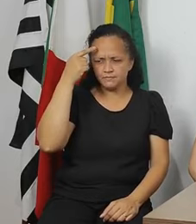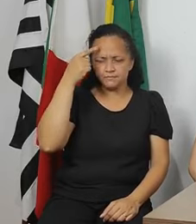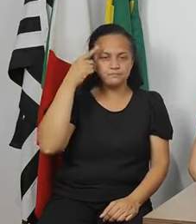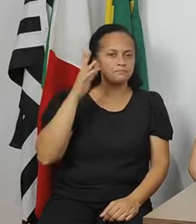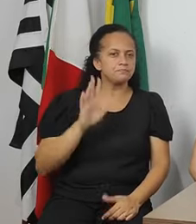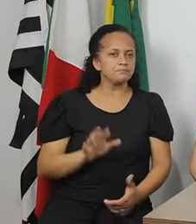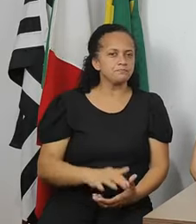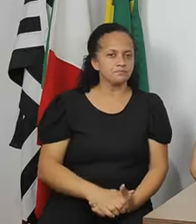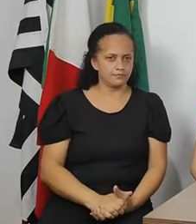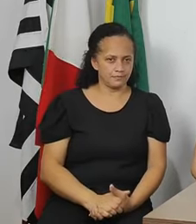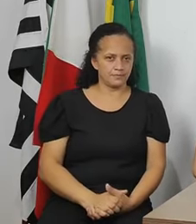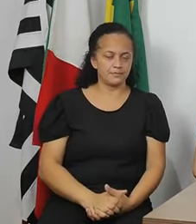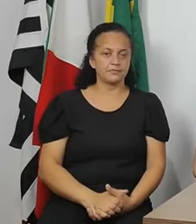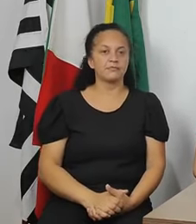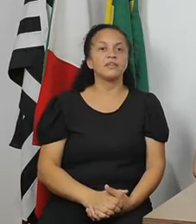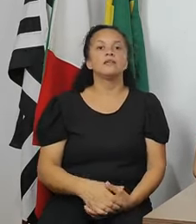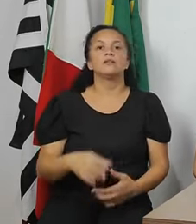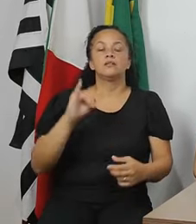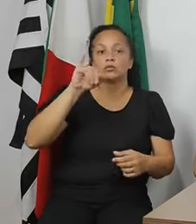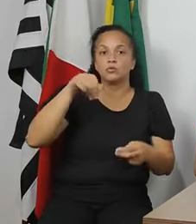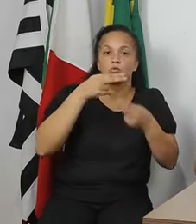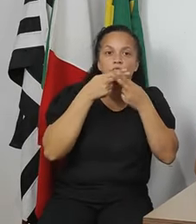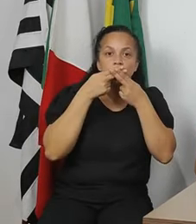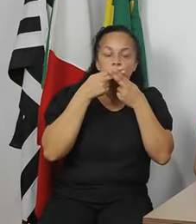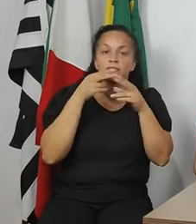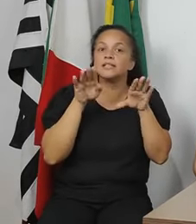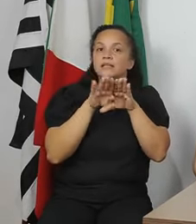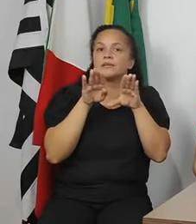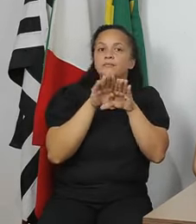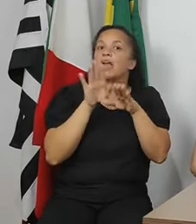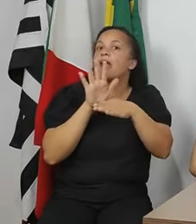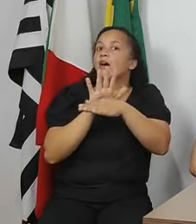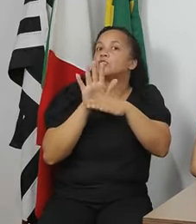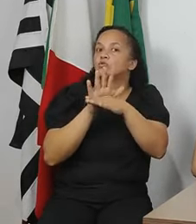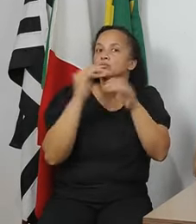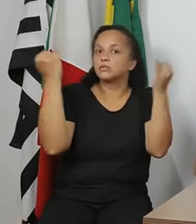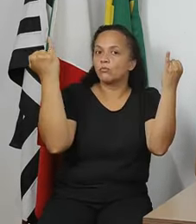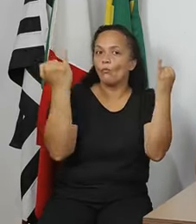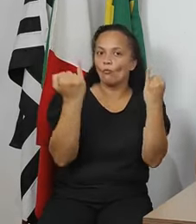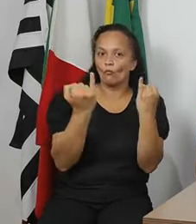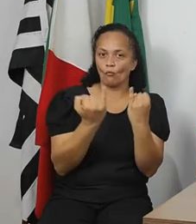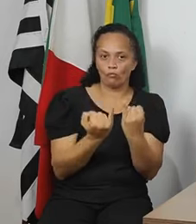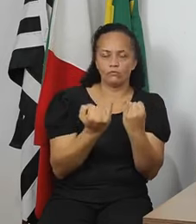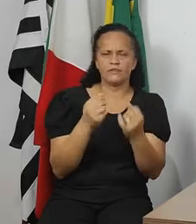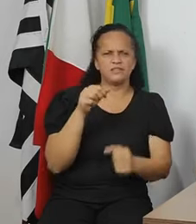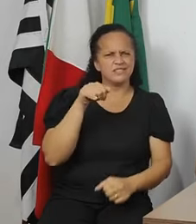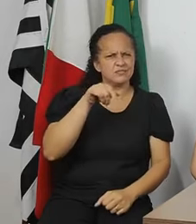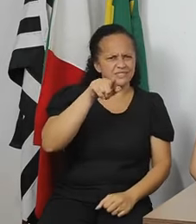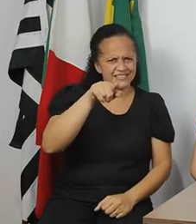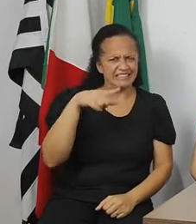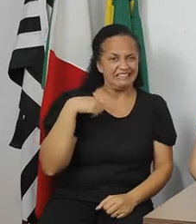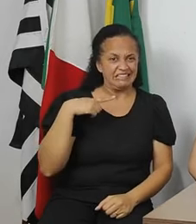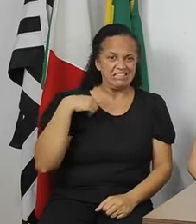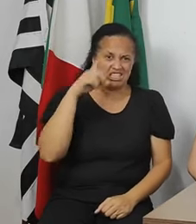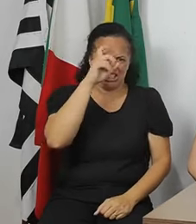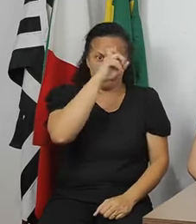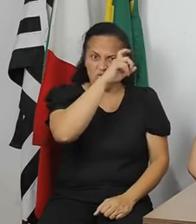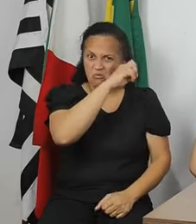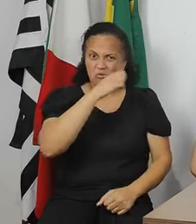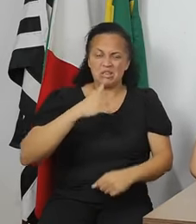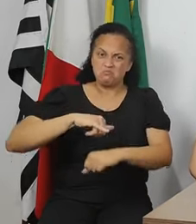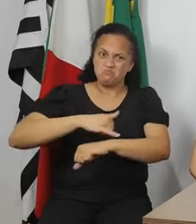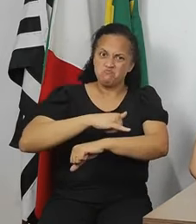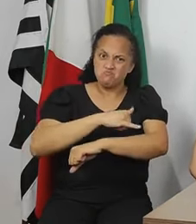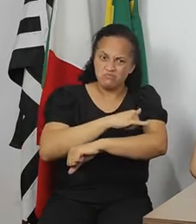jejum auxilia no emagrecimento, então você que está com dificuldade de perda de peso, você que tem